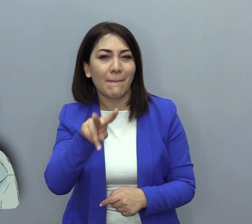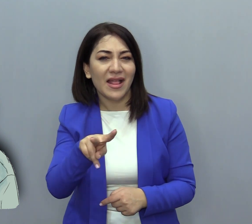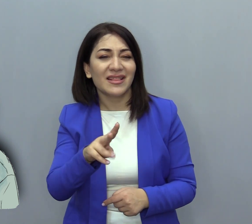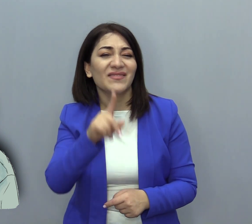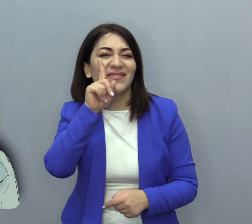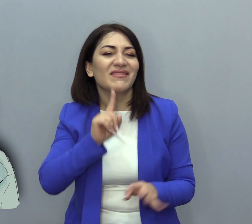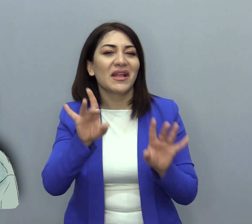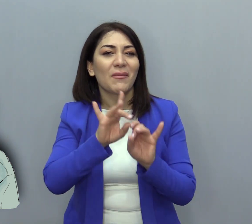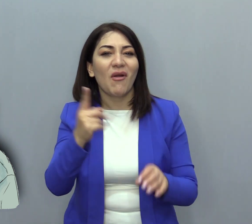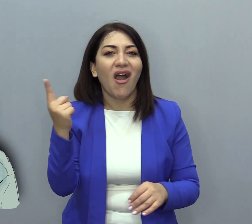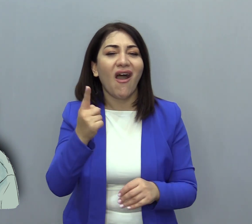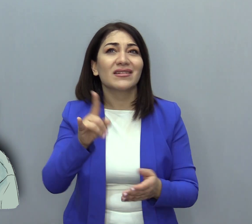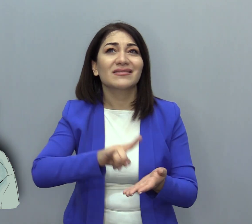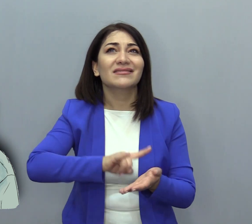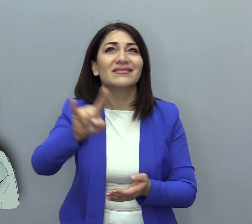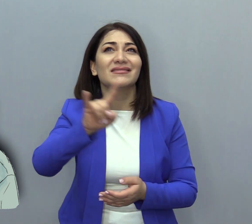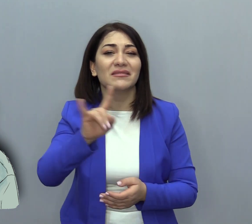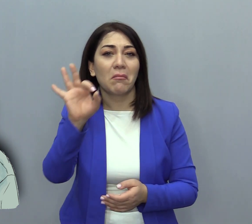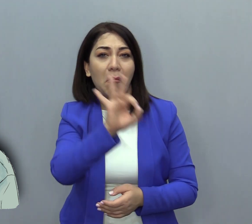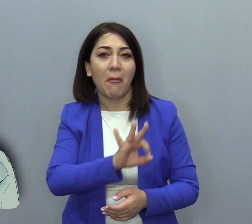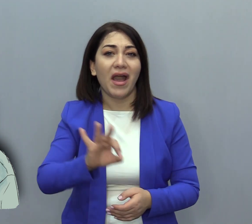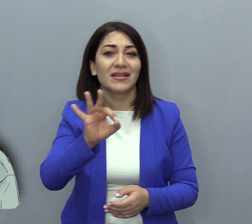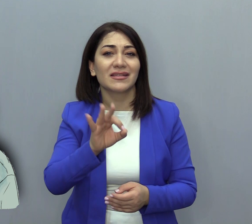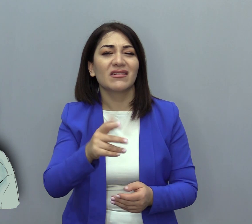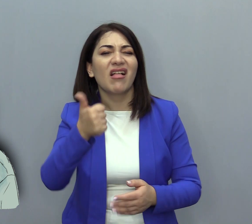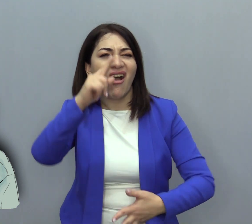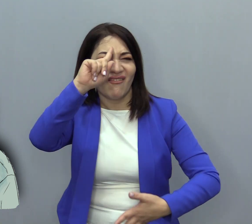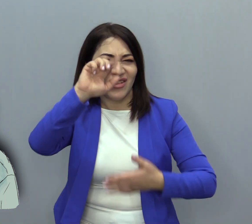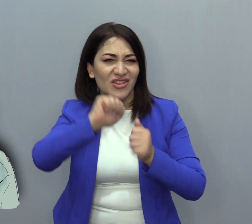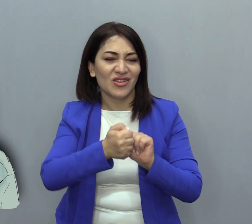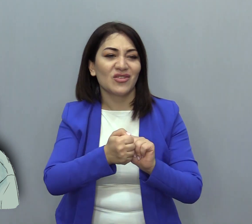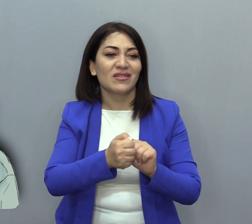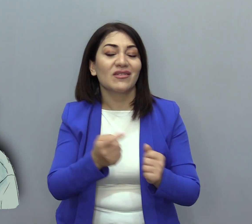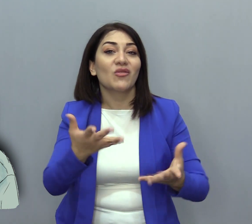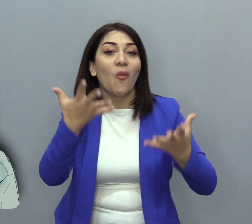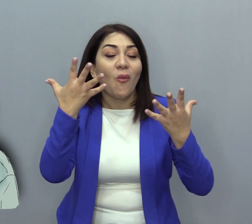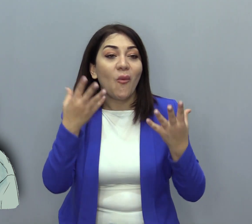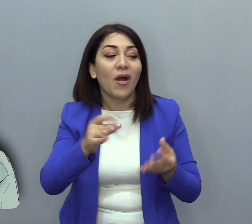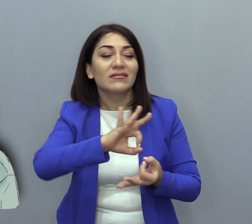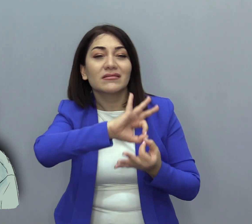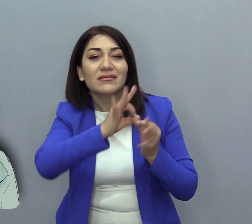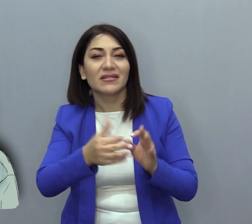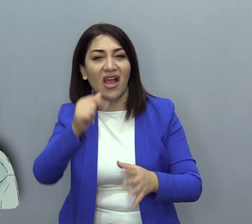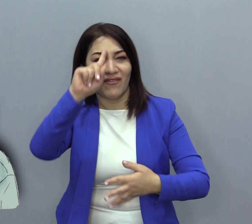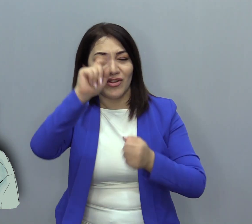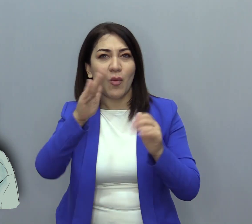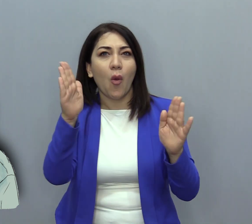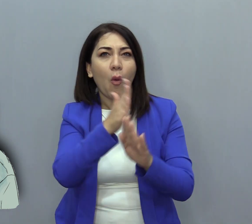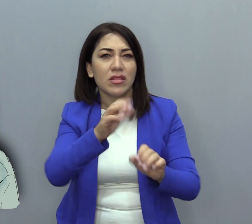մեջ իշ առաջին թրիչքի մասին։ Նա պարձ հիշում էր այդ պատմական որվա ամեն մանրուկ, ոթի սարնությունը, թաց